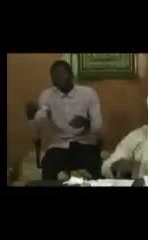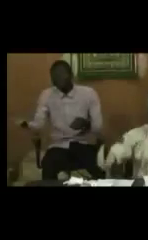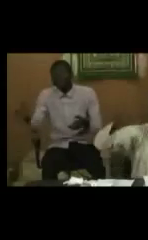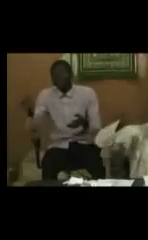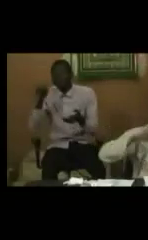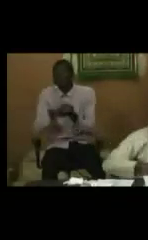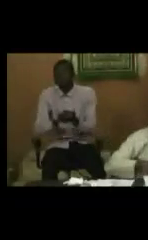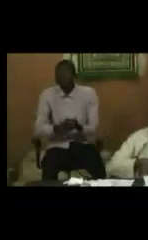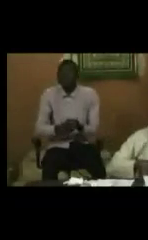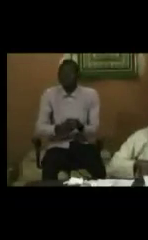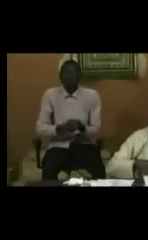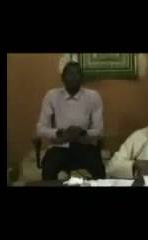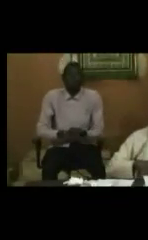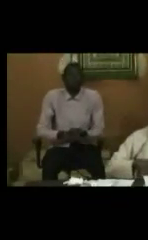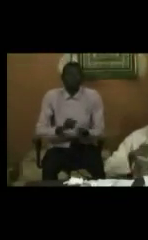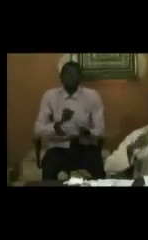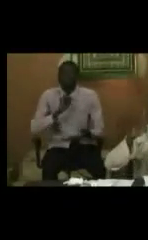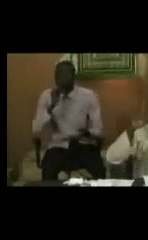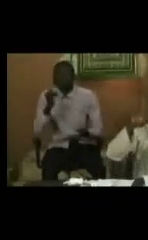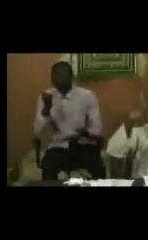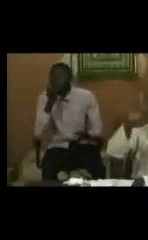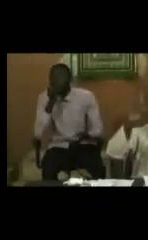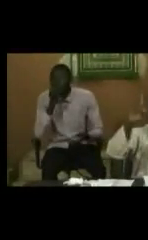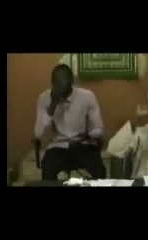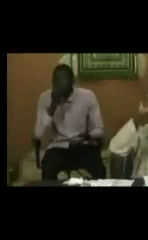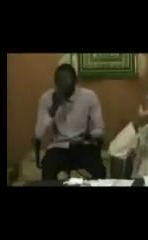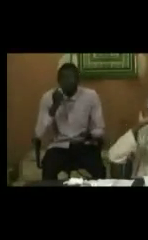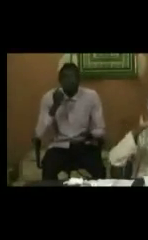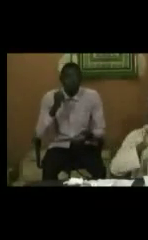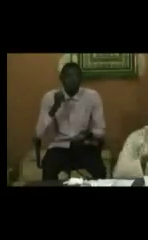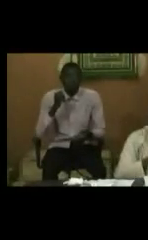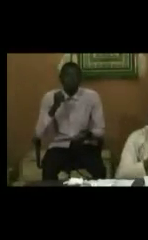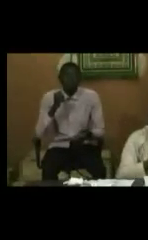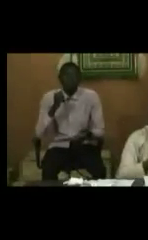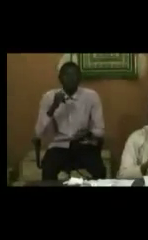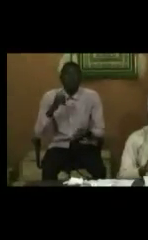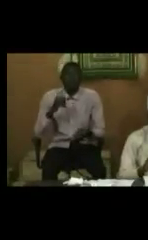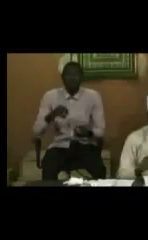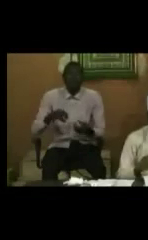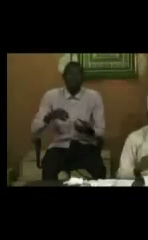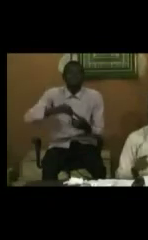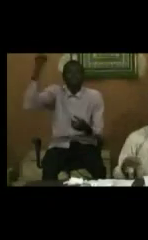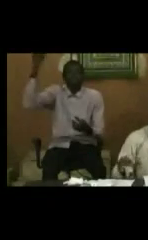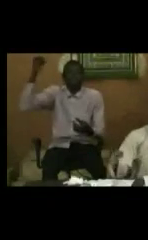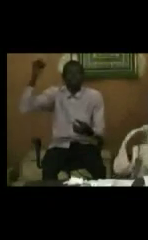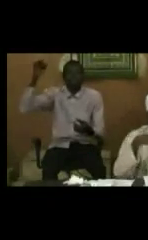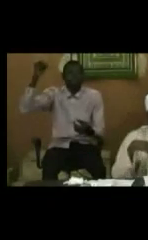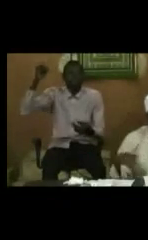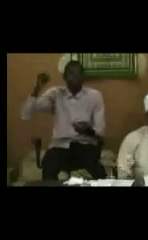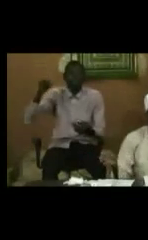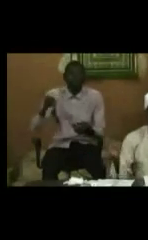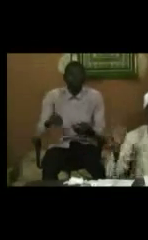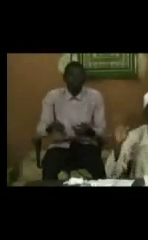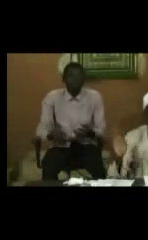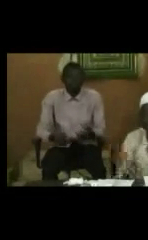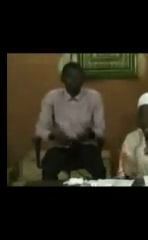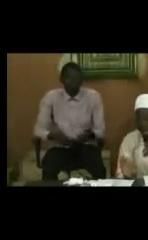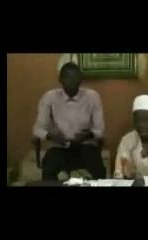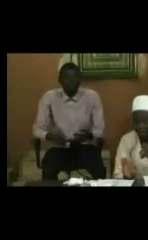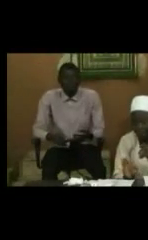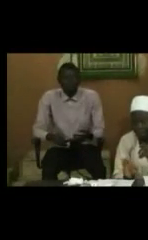jeun je kan illa ayafi ye ni pe gbogbo n tan je laye